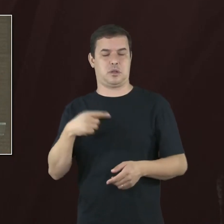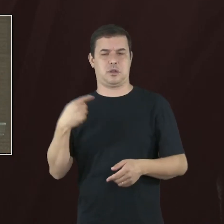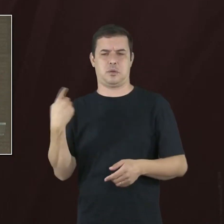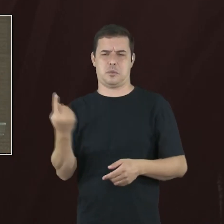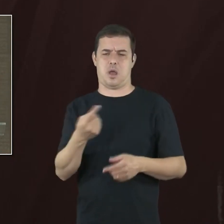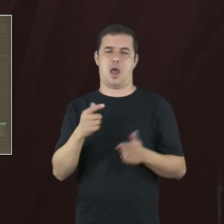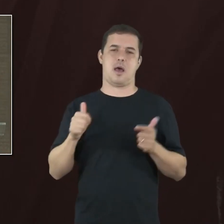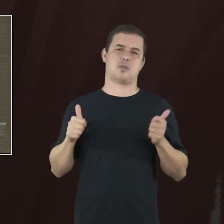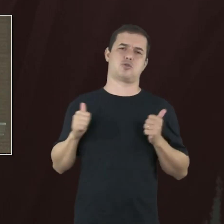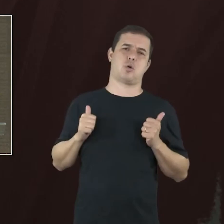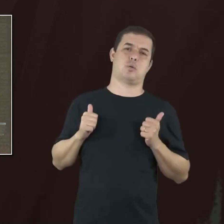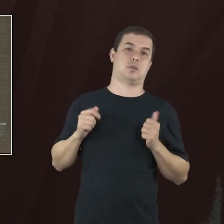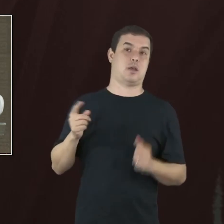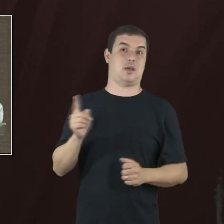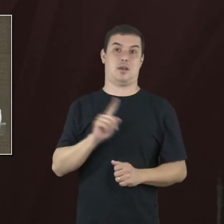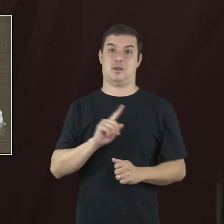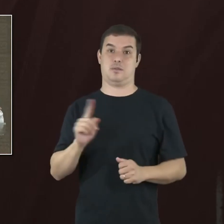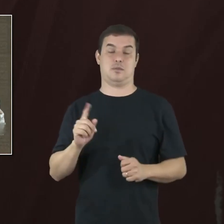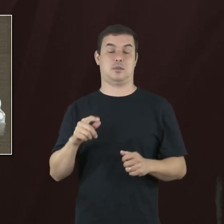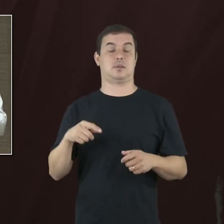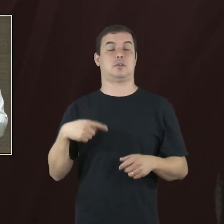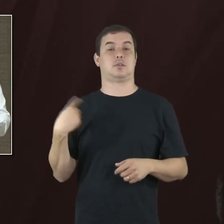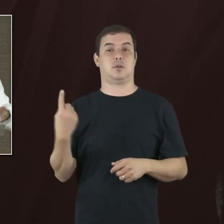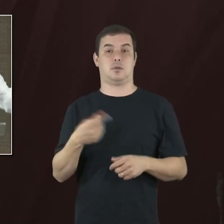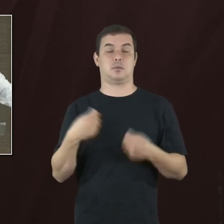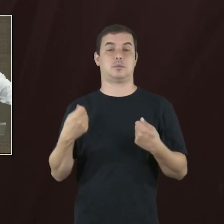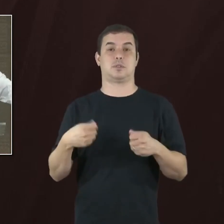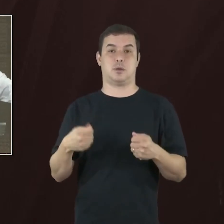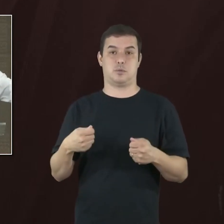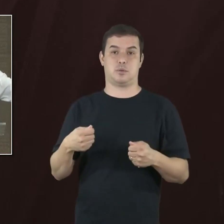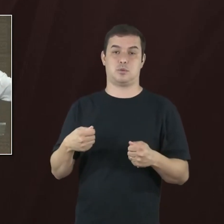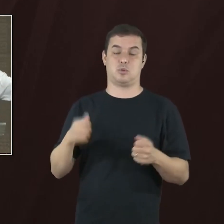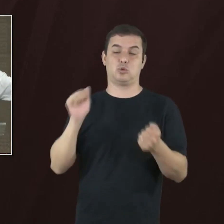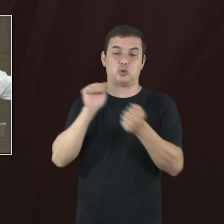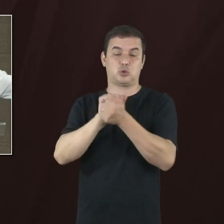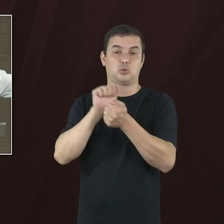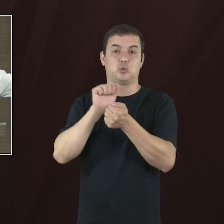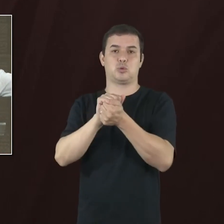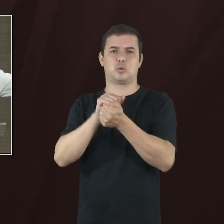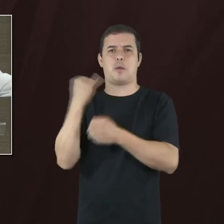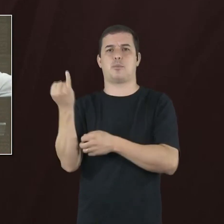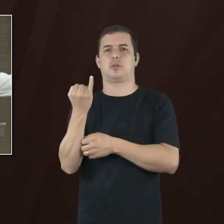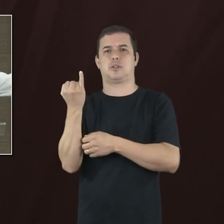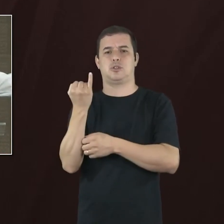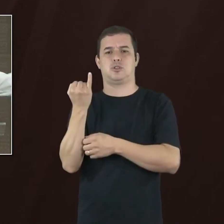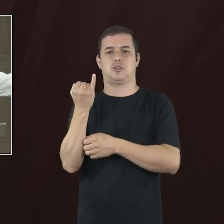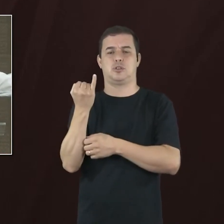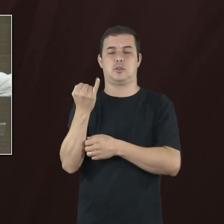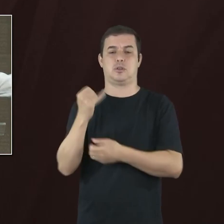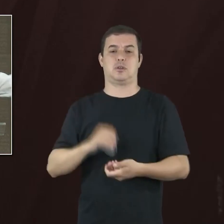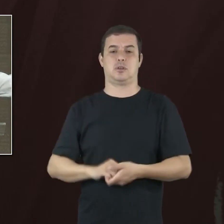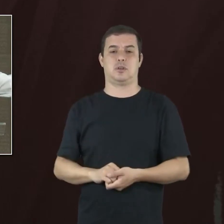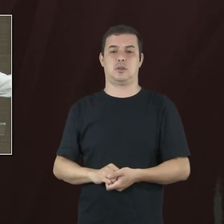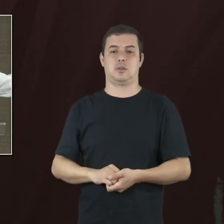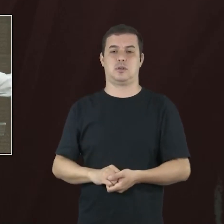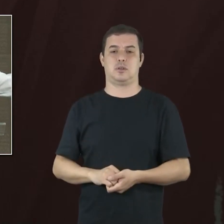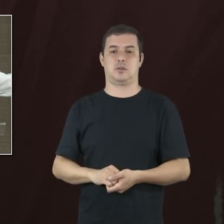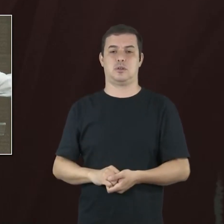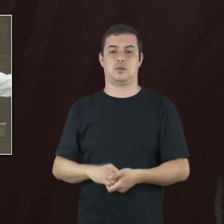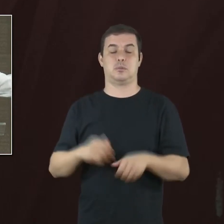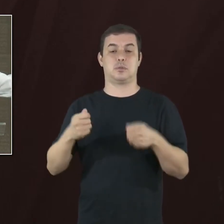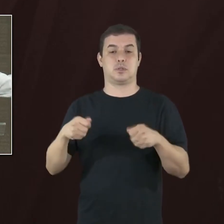cada uma das irmãs é importante. Vamos juntos, irmãos. Vamos nos dar